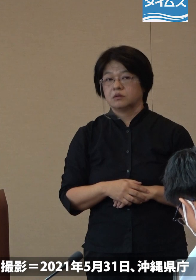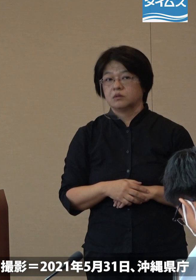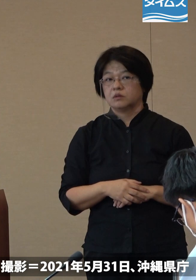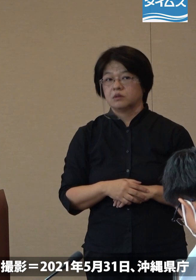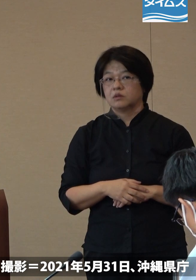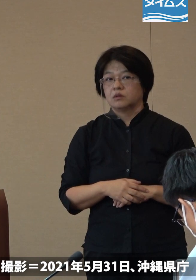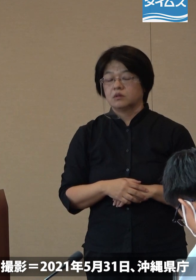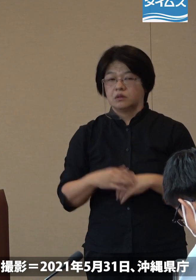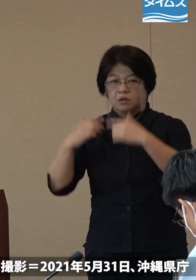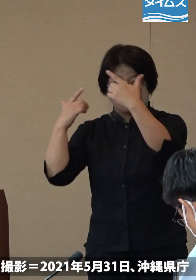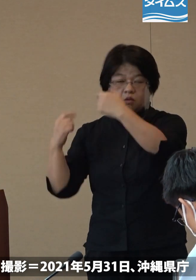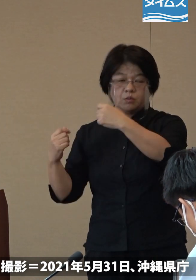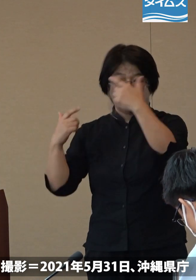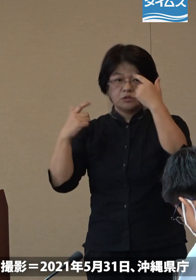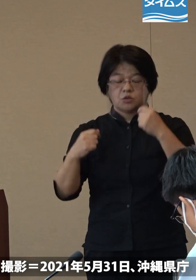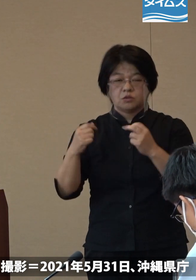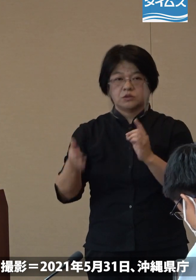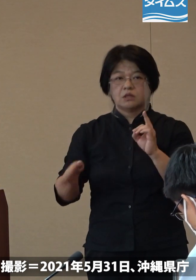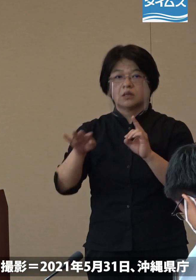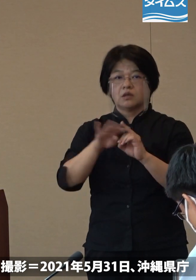と現実動画